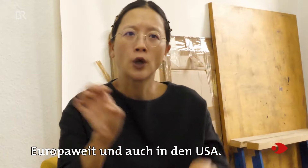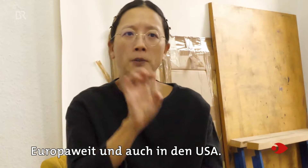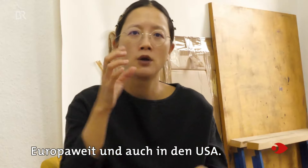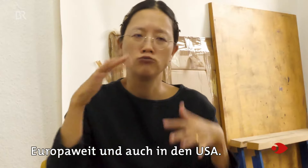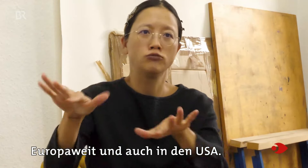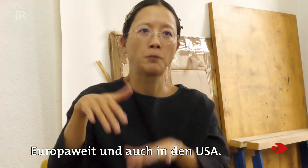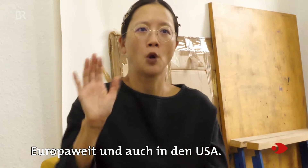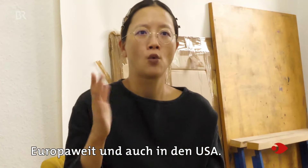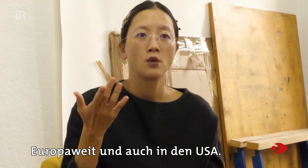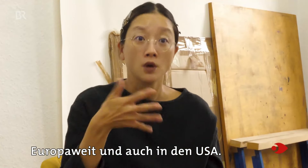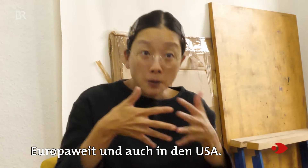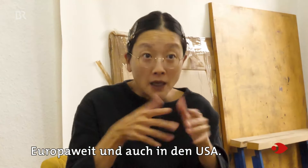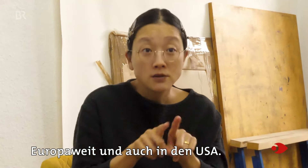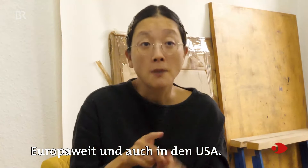Europaweit und auch in den USA.